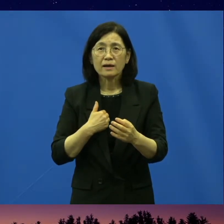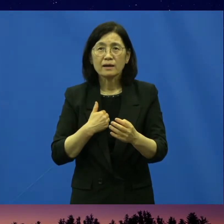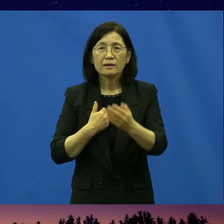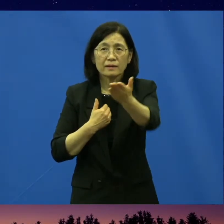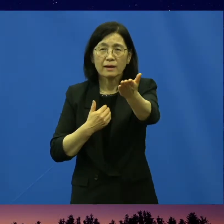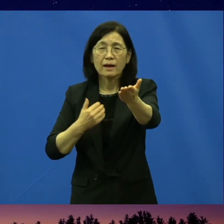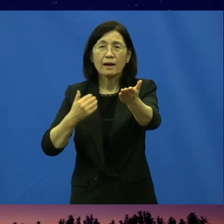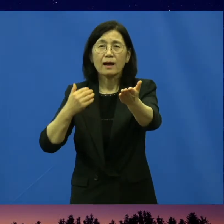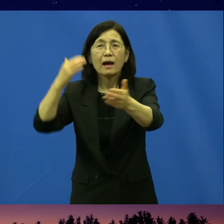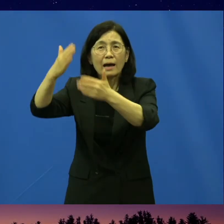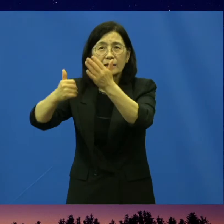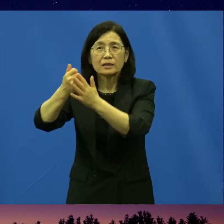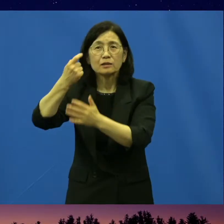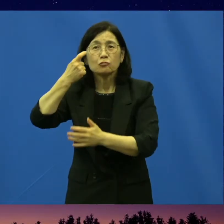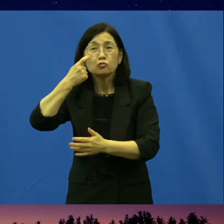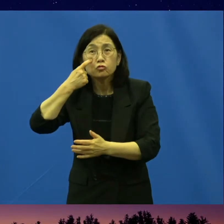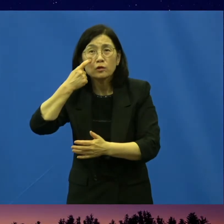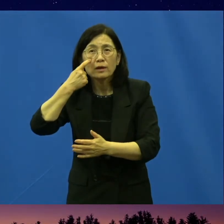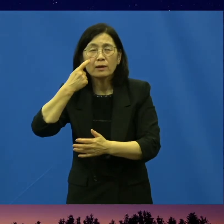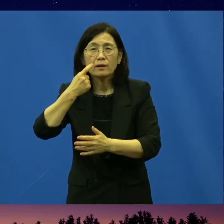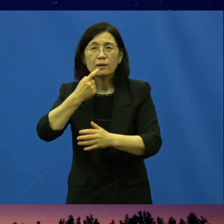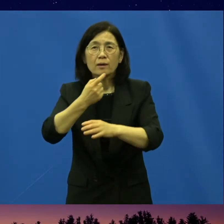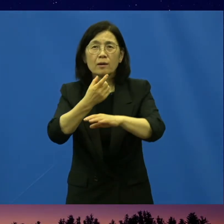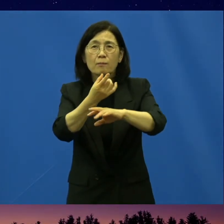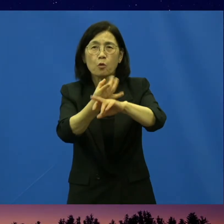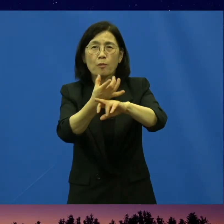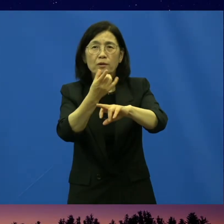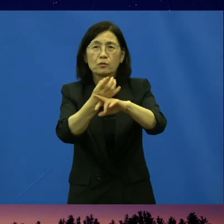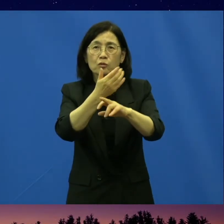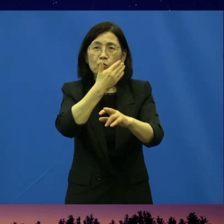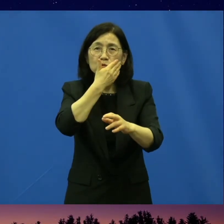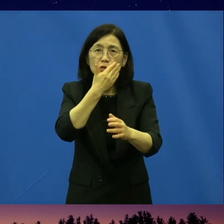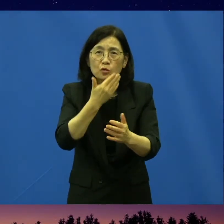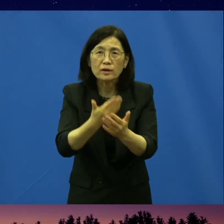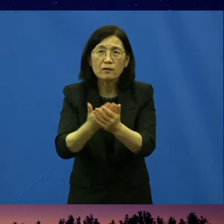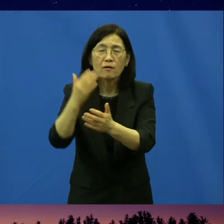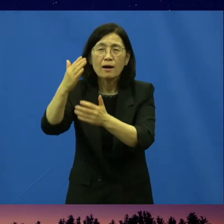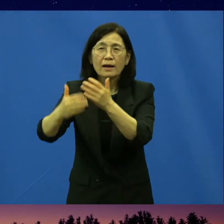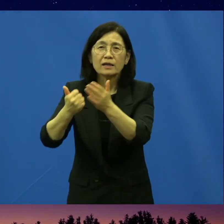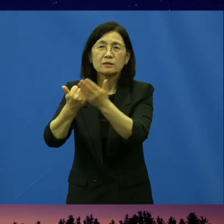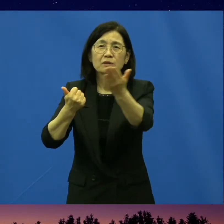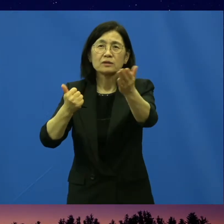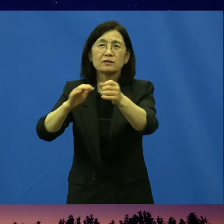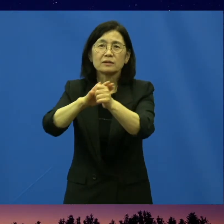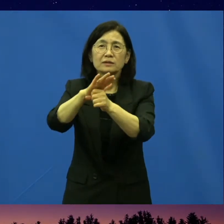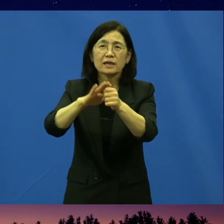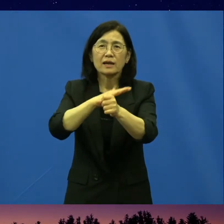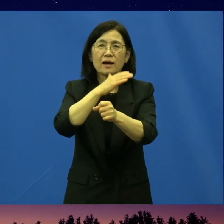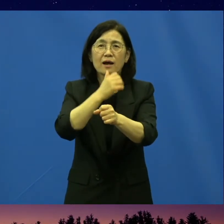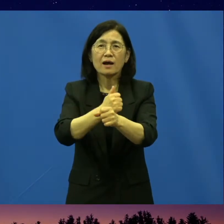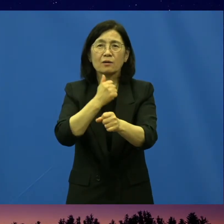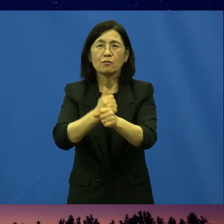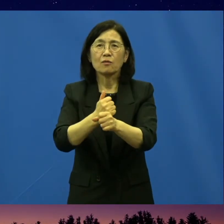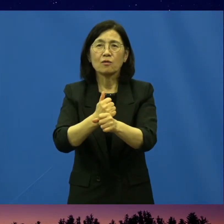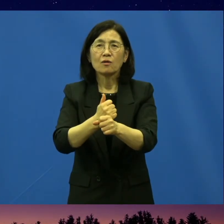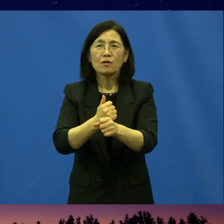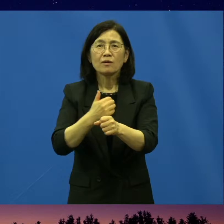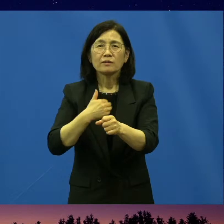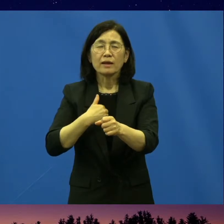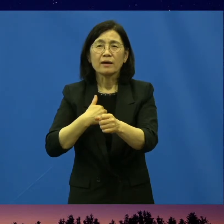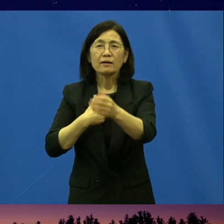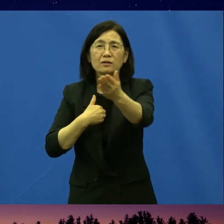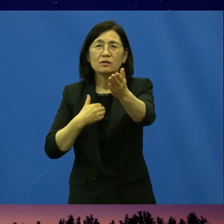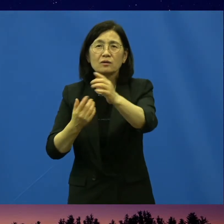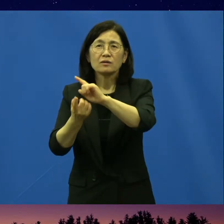존귀하며 내가 너를 사랑하여서인즉 내가 내 대신 사람들을 내어주며 백성들이